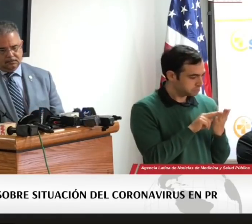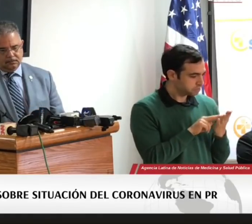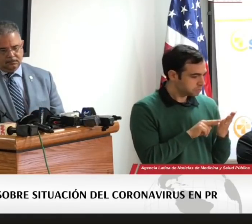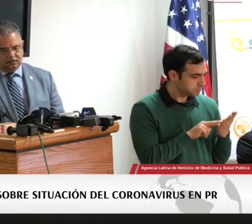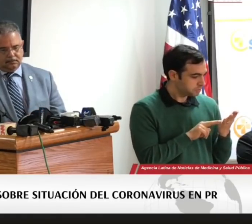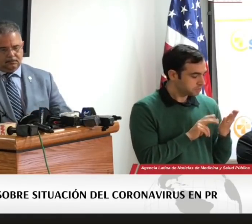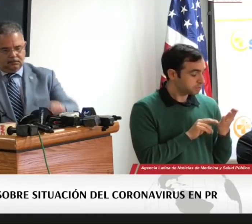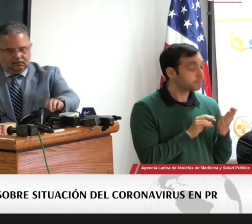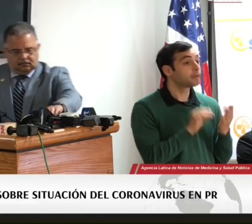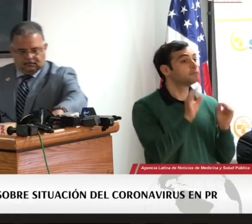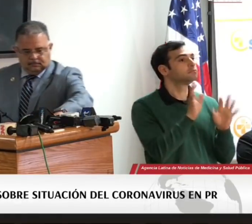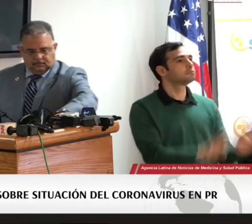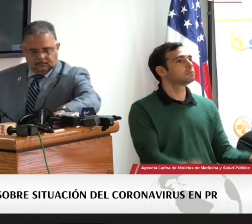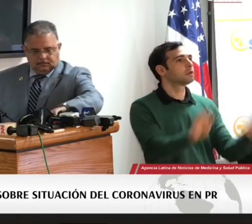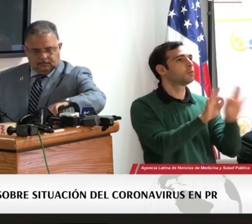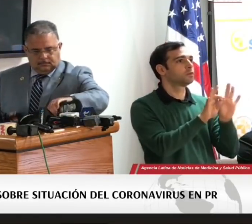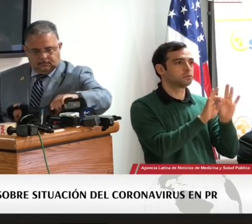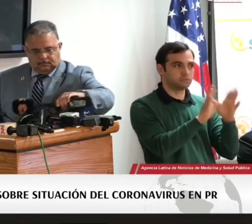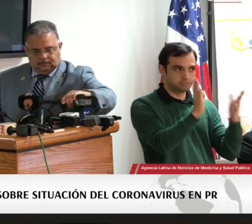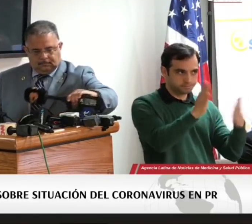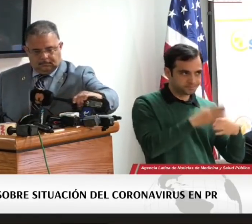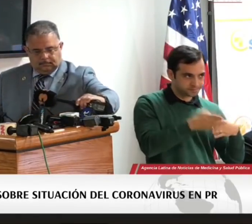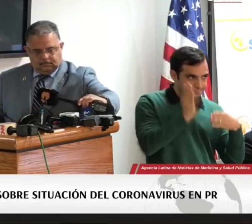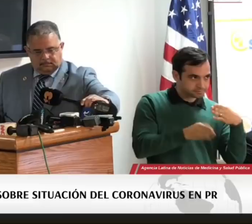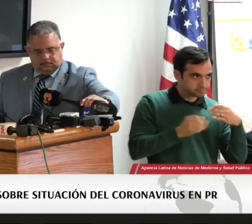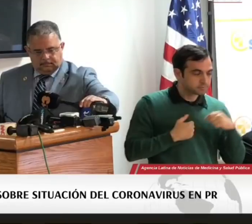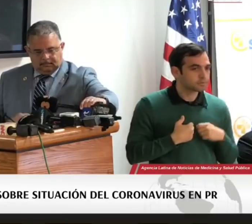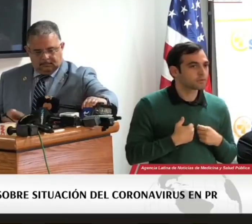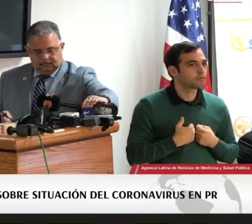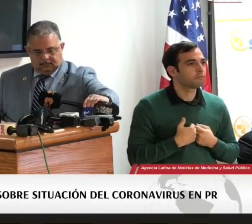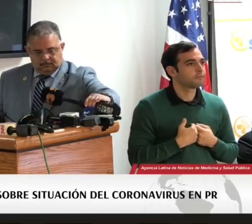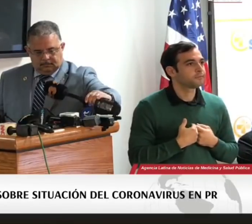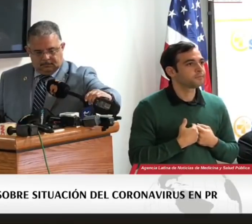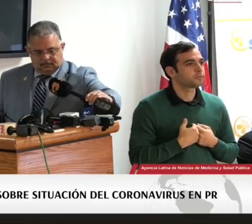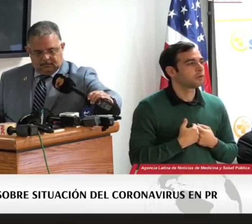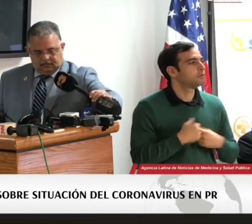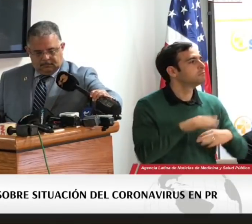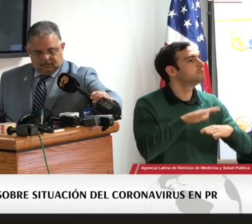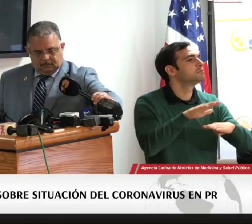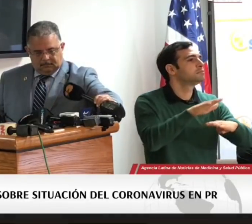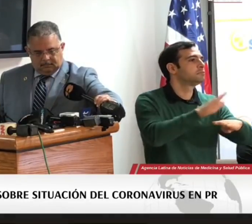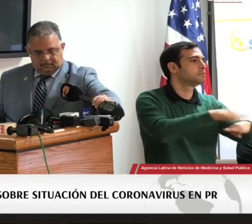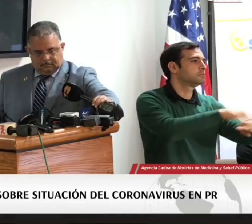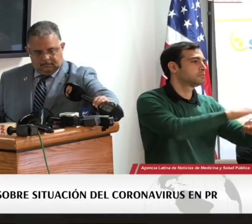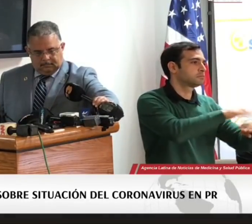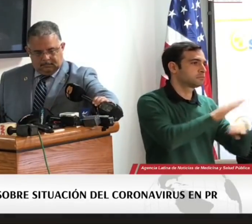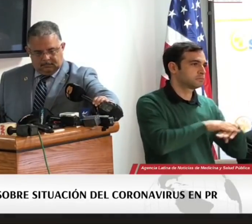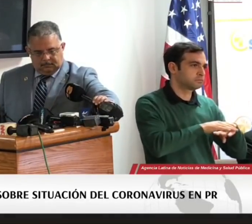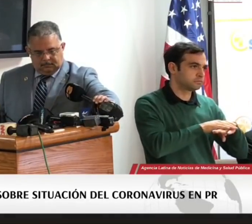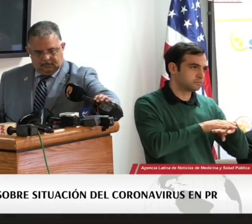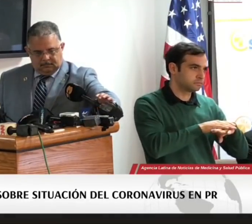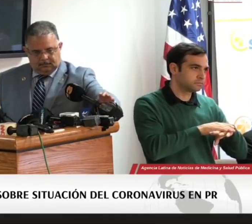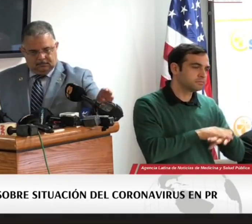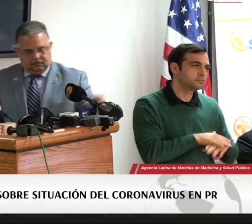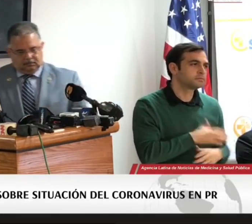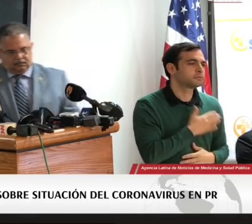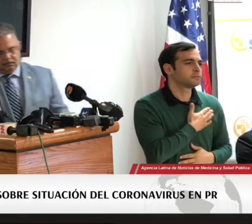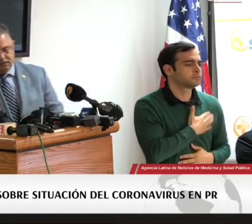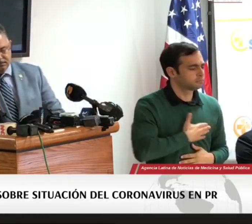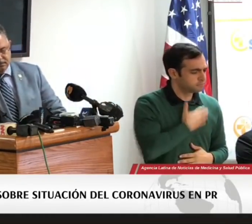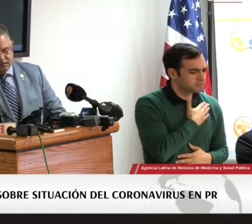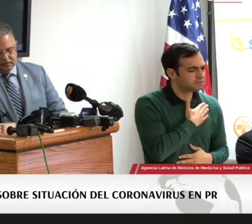Okay. Importante, finalmente, un llamado a que tomemos con mucha